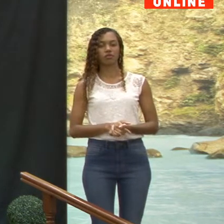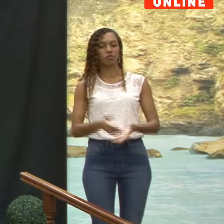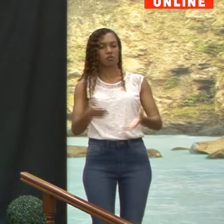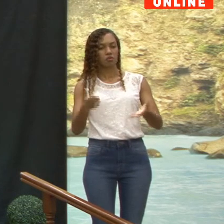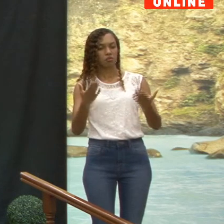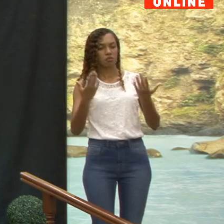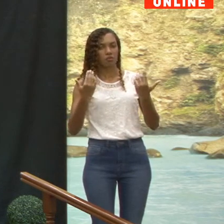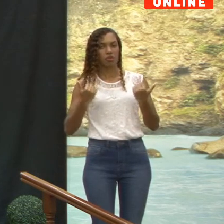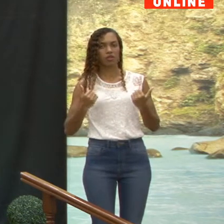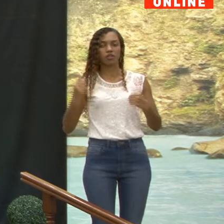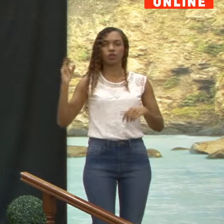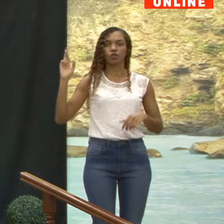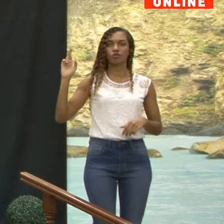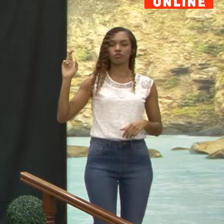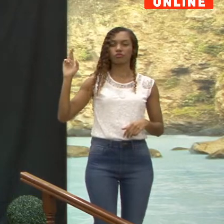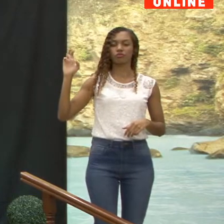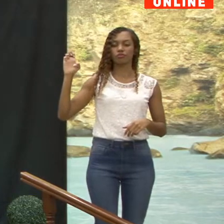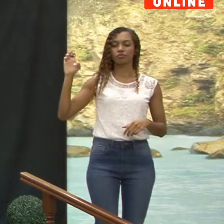Você está aí,